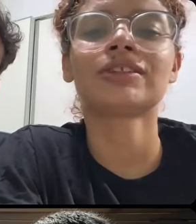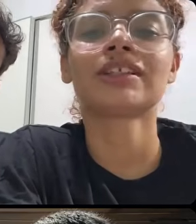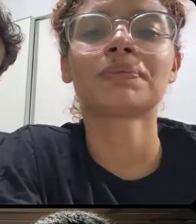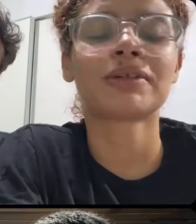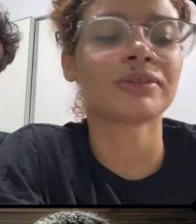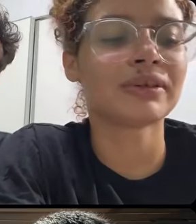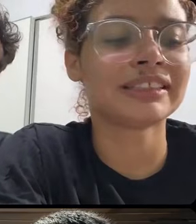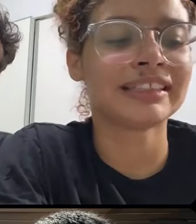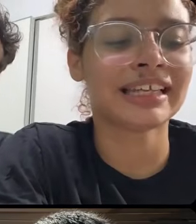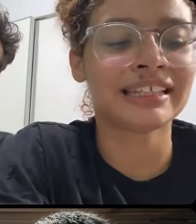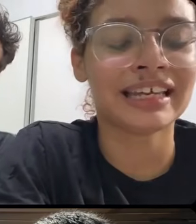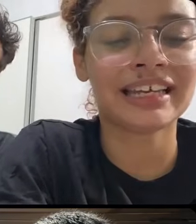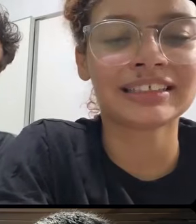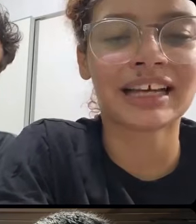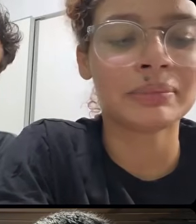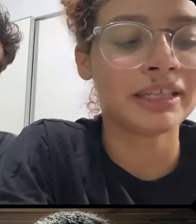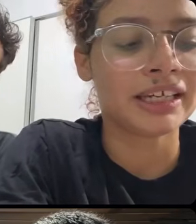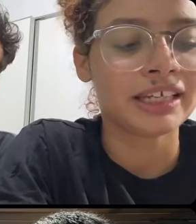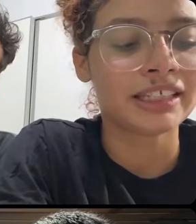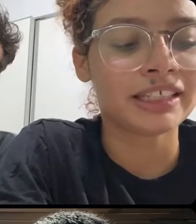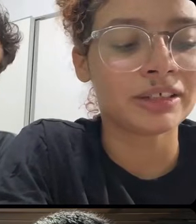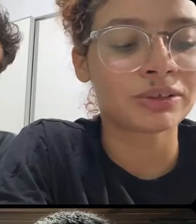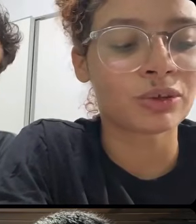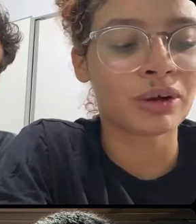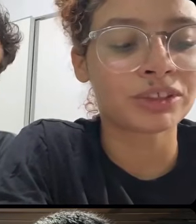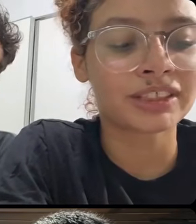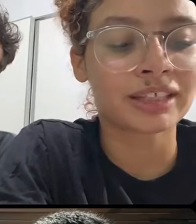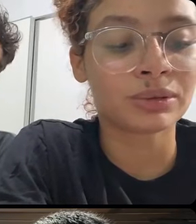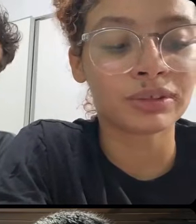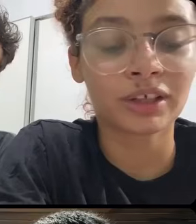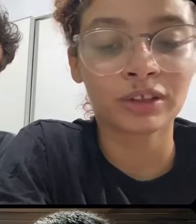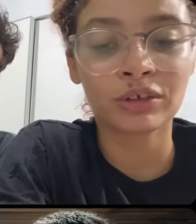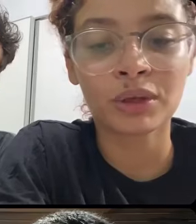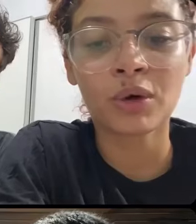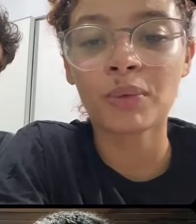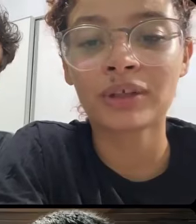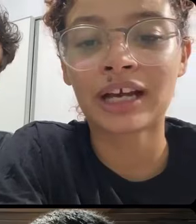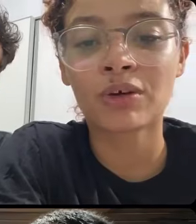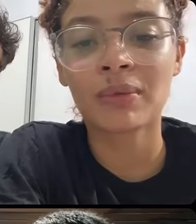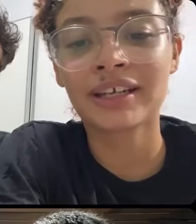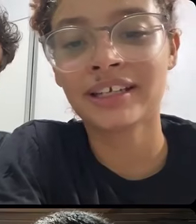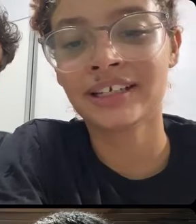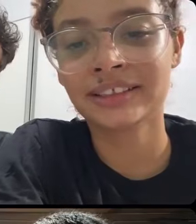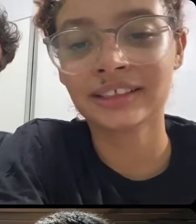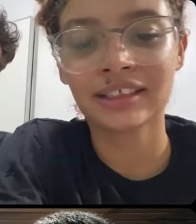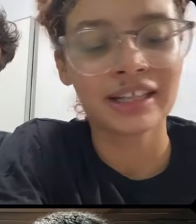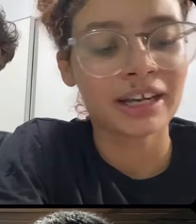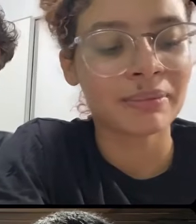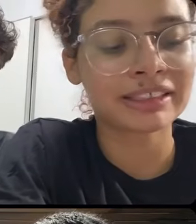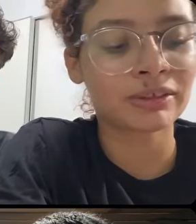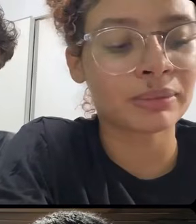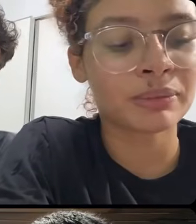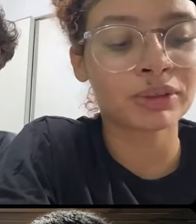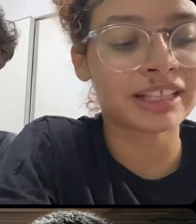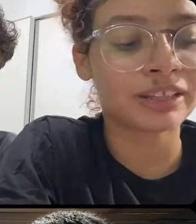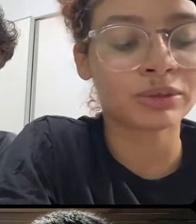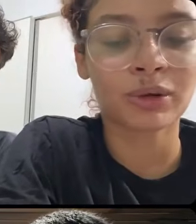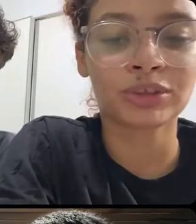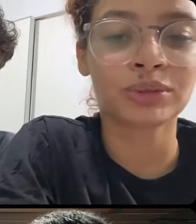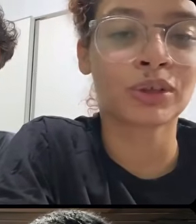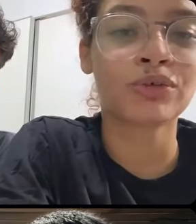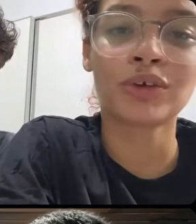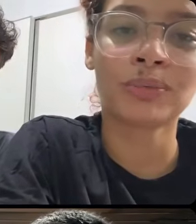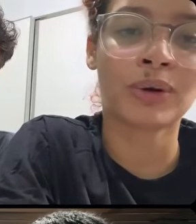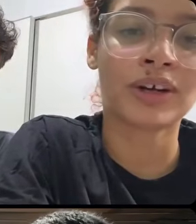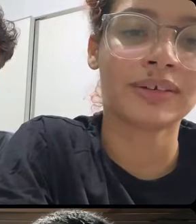A questão das outras pessoas entenderem, sabe, que eu sou uma autista adulta, que eu não vou me comportar como uma criança, mas que eu também, por ser